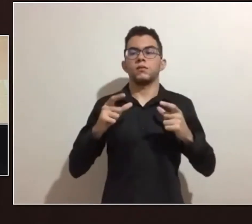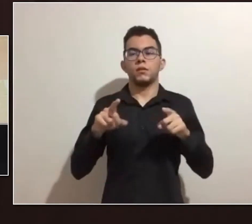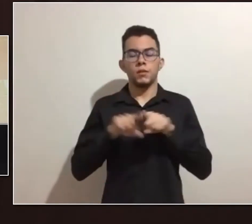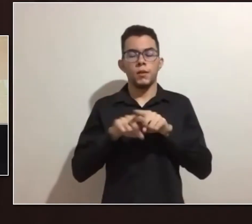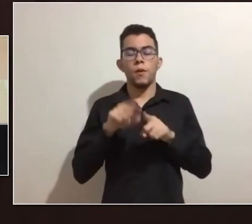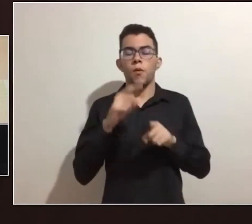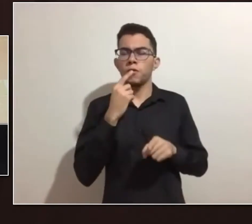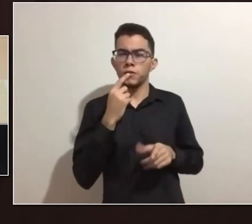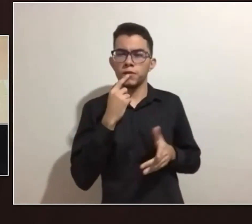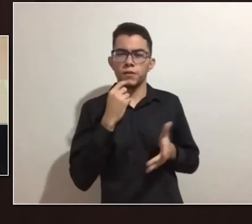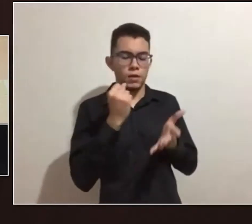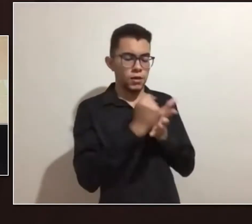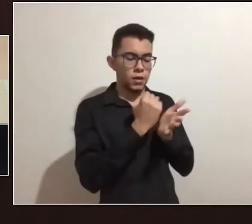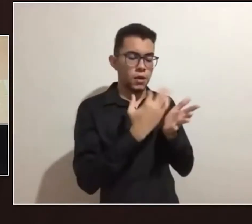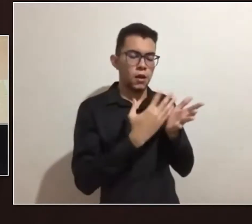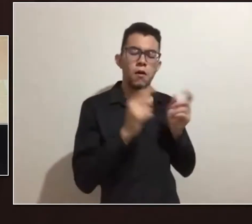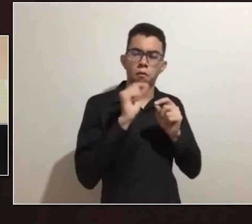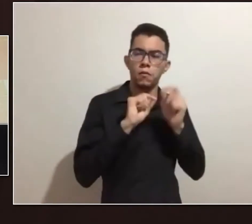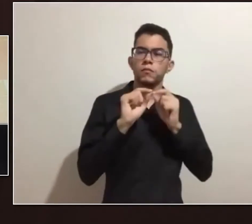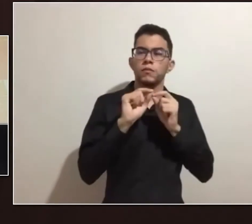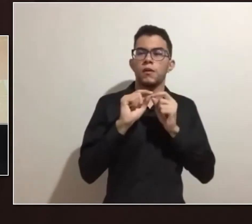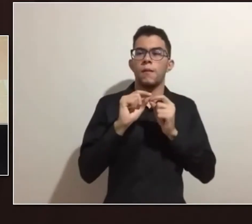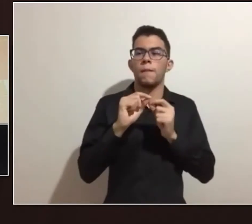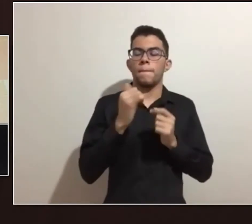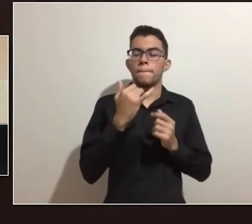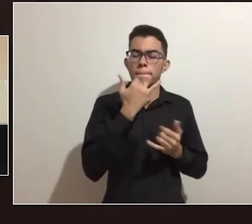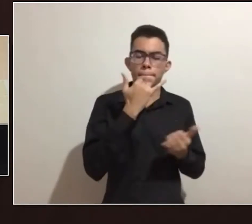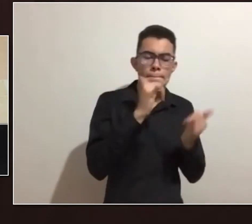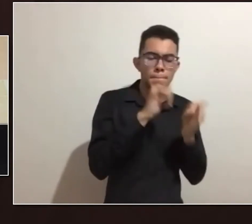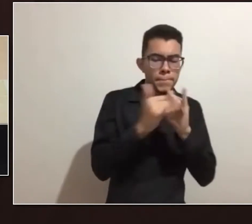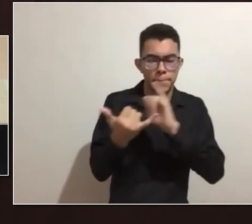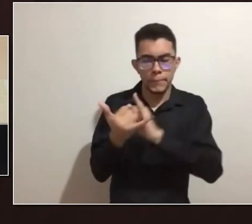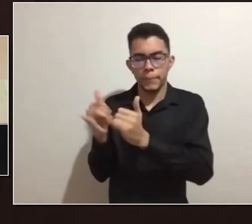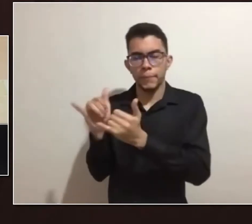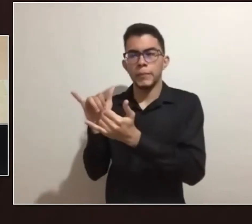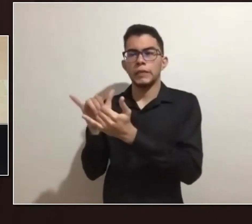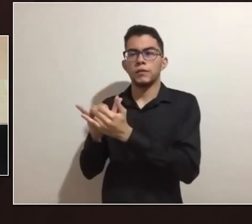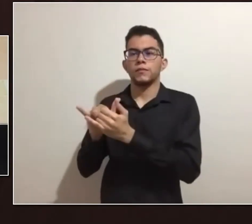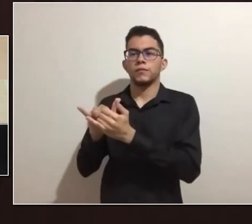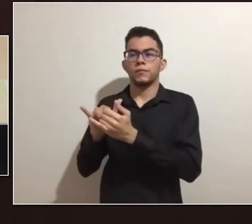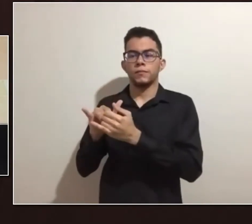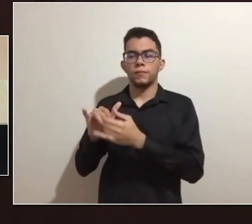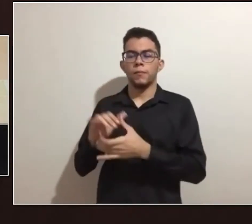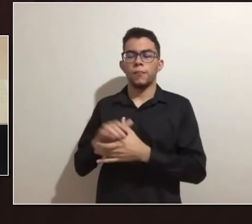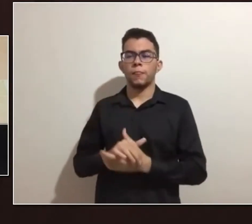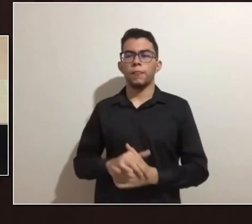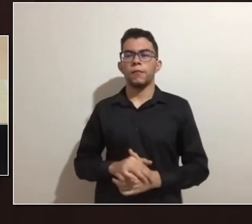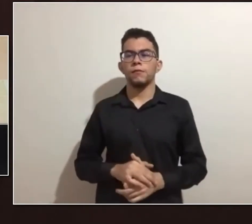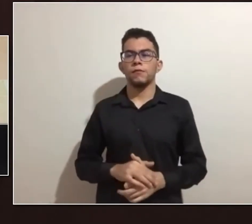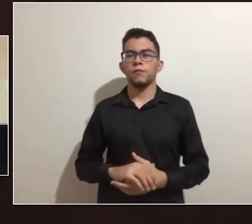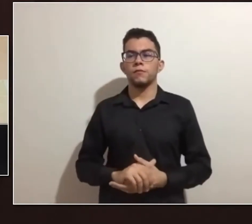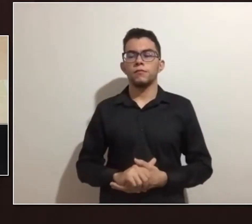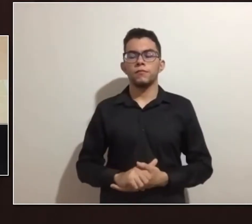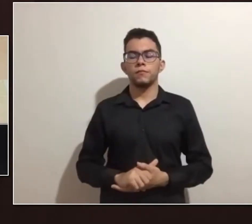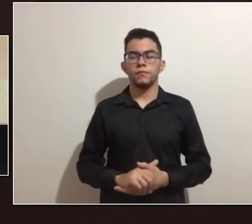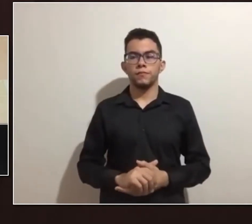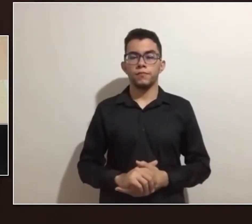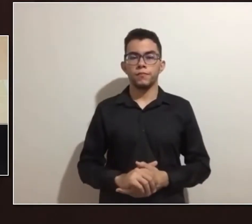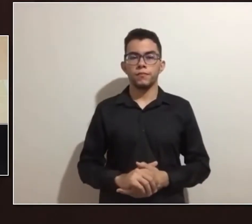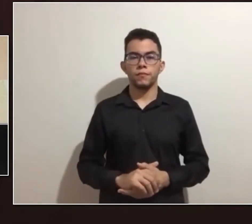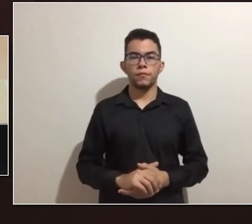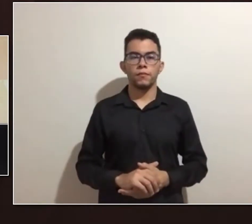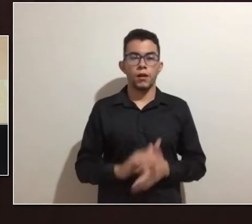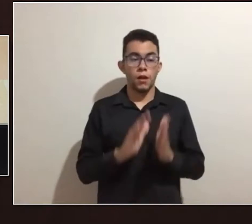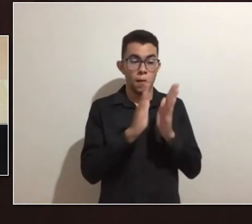João capítulo 1, versículo 12, como diz? E a todos, vamos lá, vamos abrir a nossa